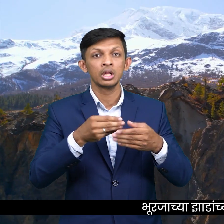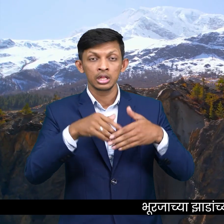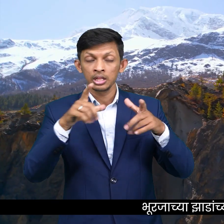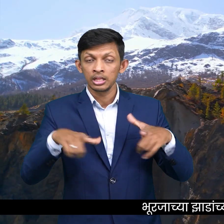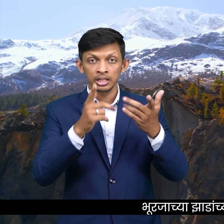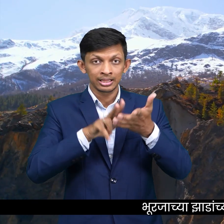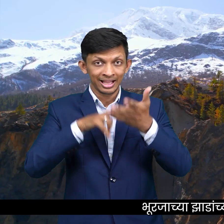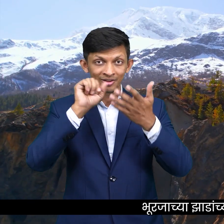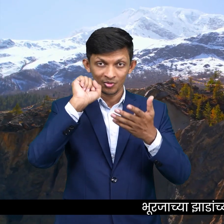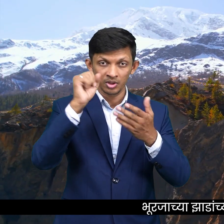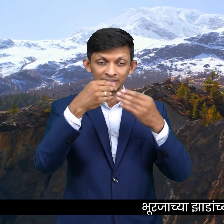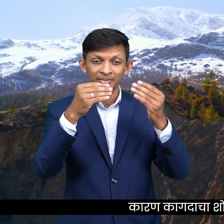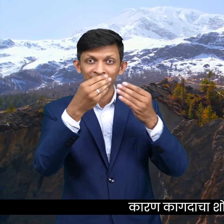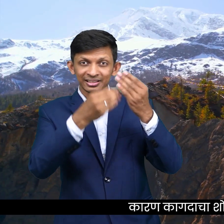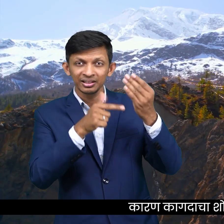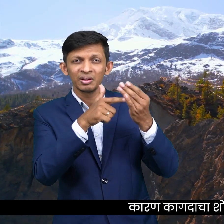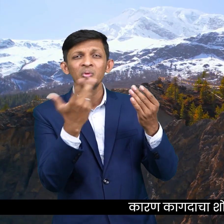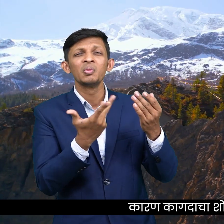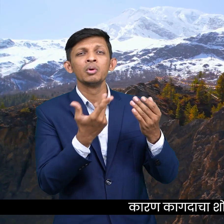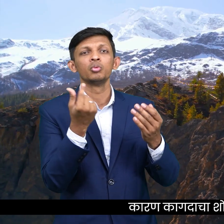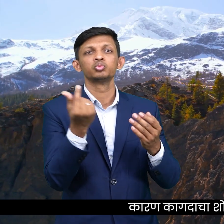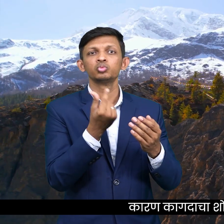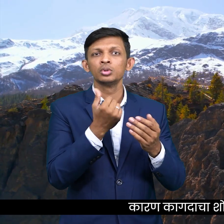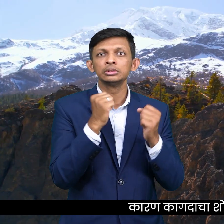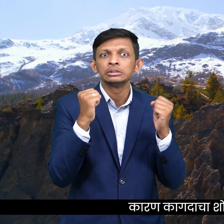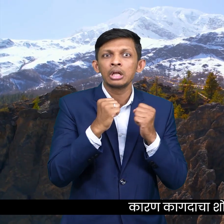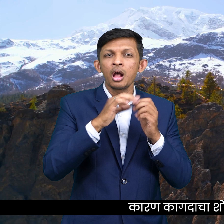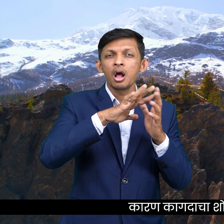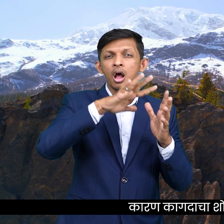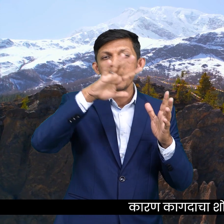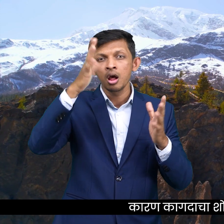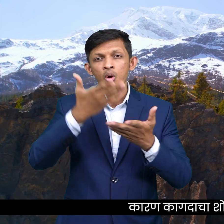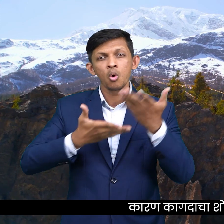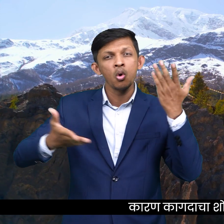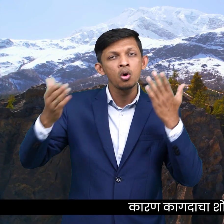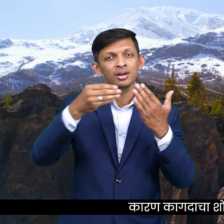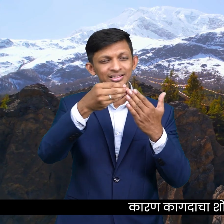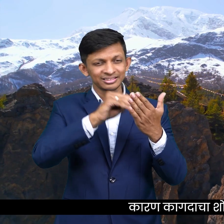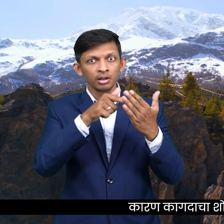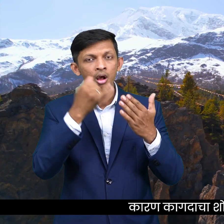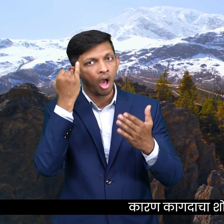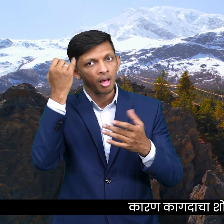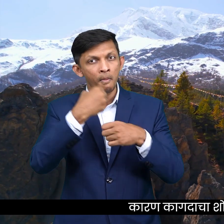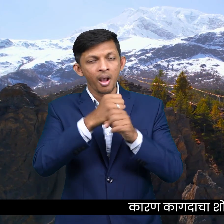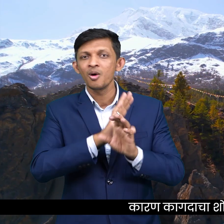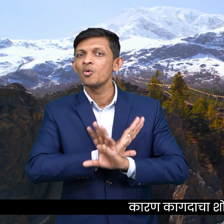बुरजाच्या झाडांच्या साली वापरत असत, कारण कागदाचा शोध अजून लागला नव्हता.